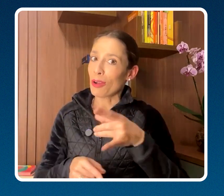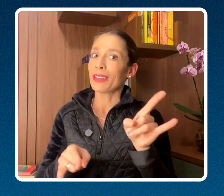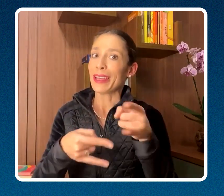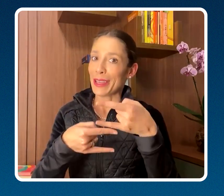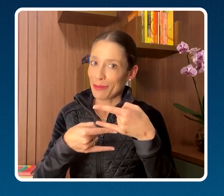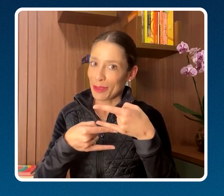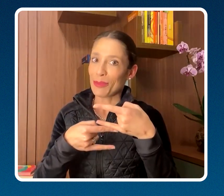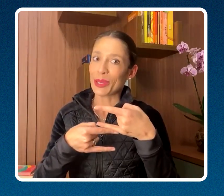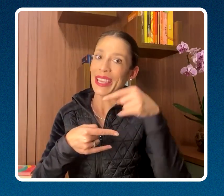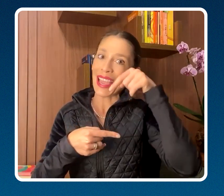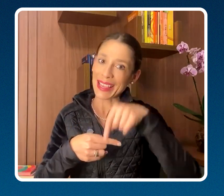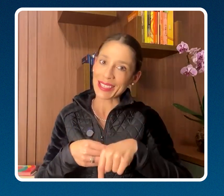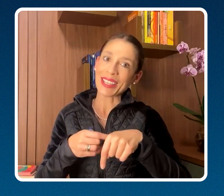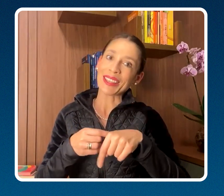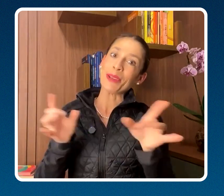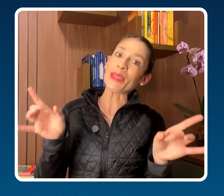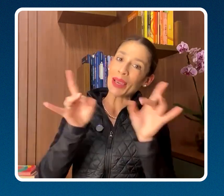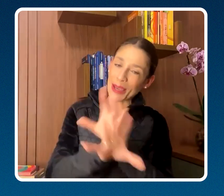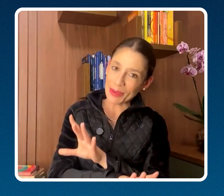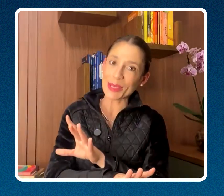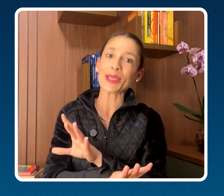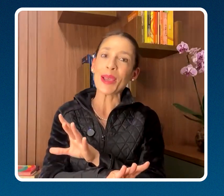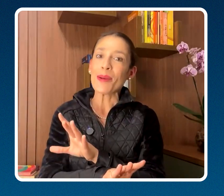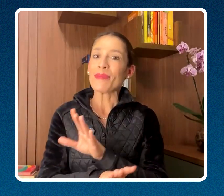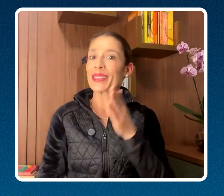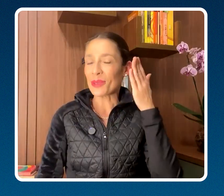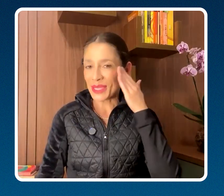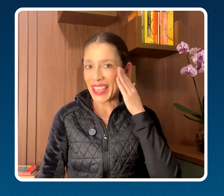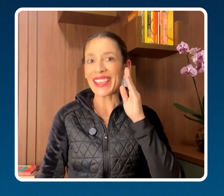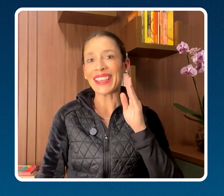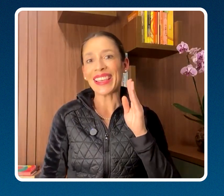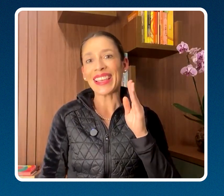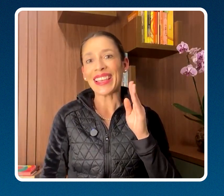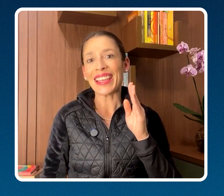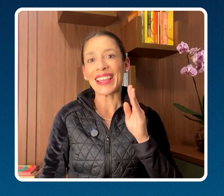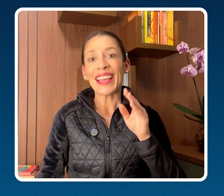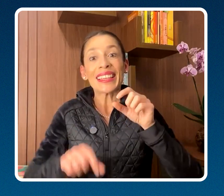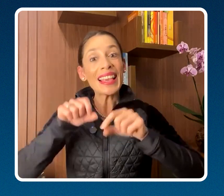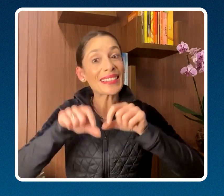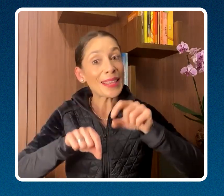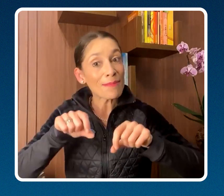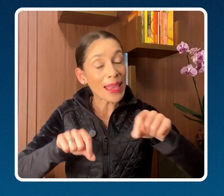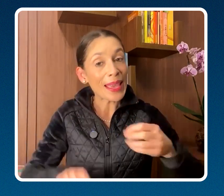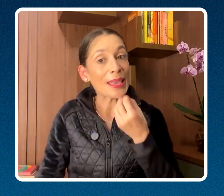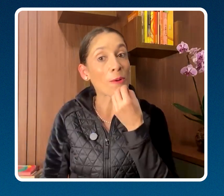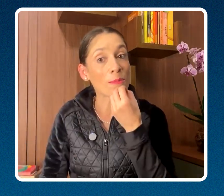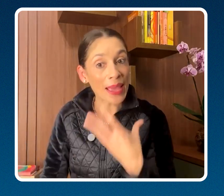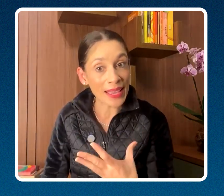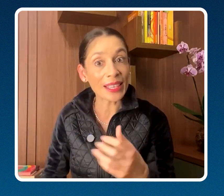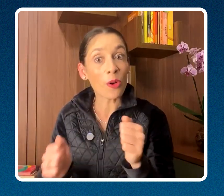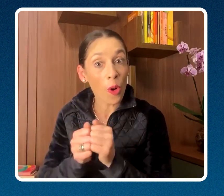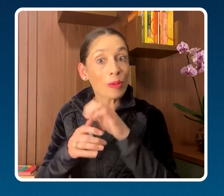uma nova live, porque essa terminamos, mas eu sei que quem semeia